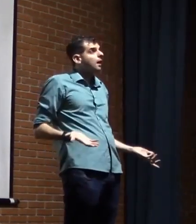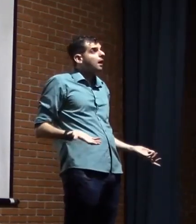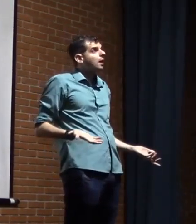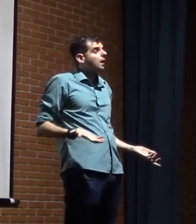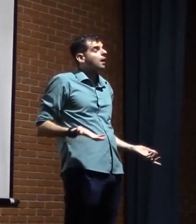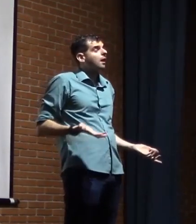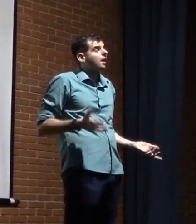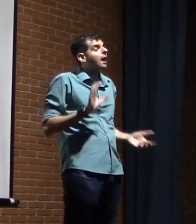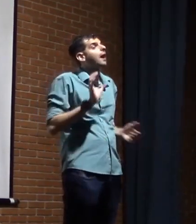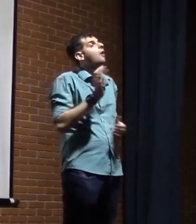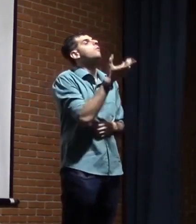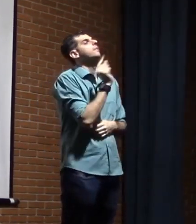né?